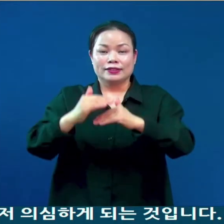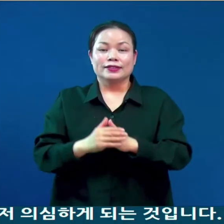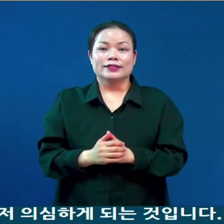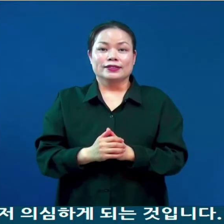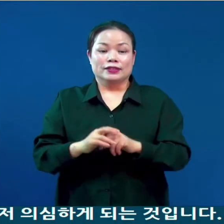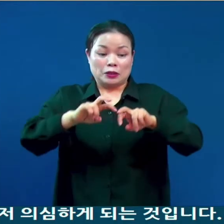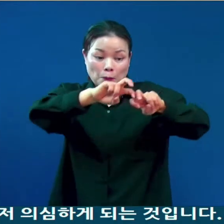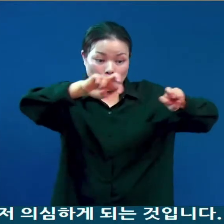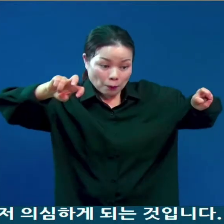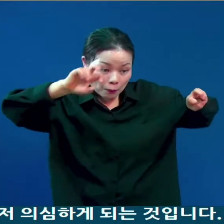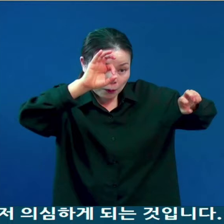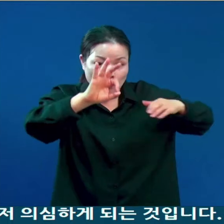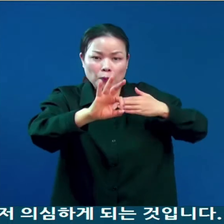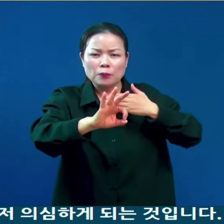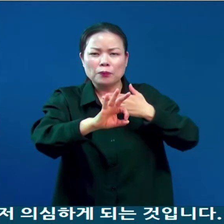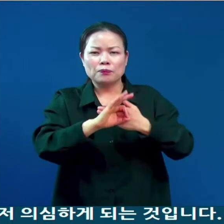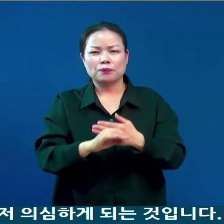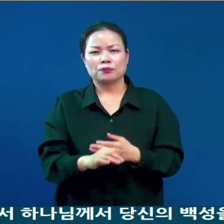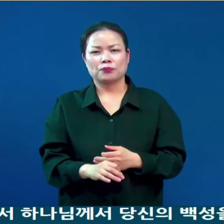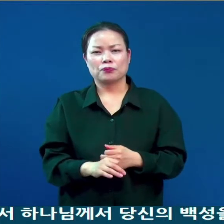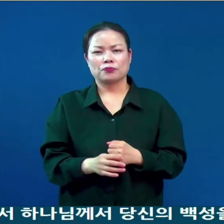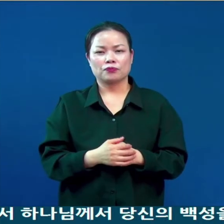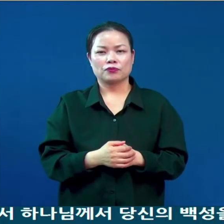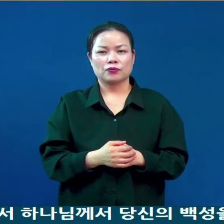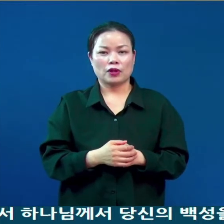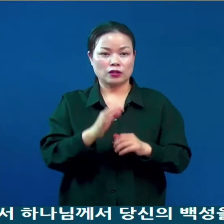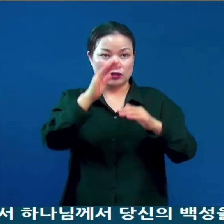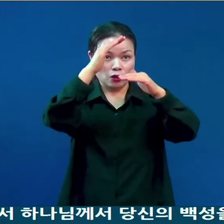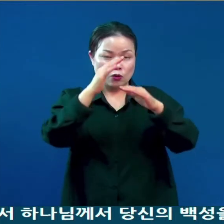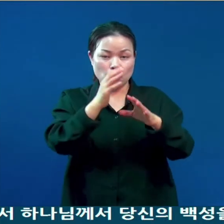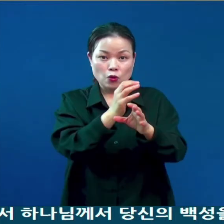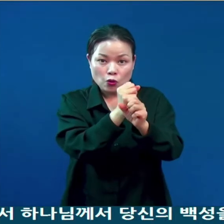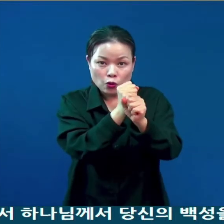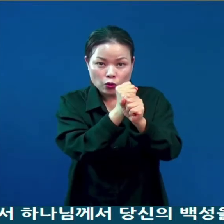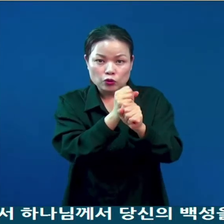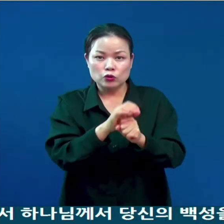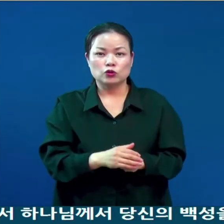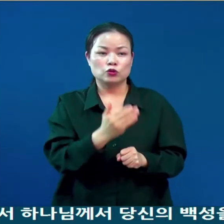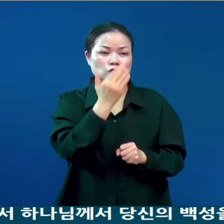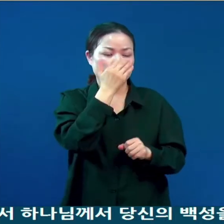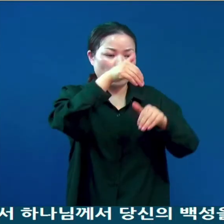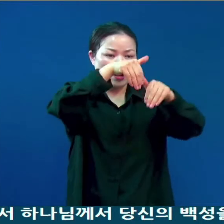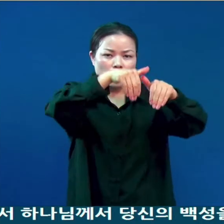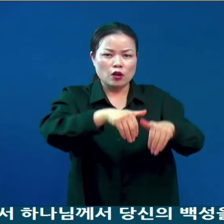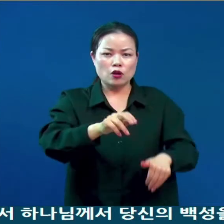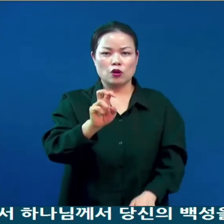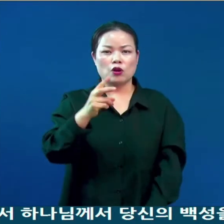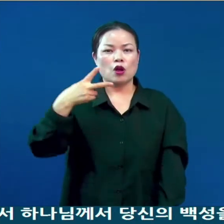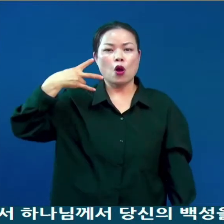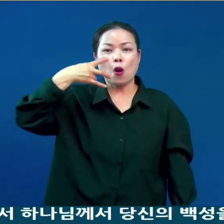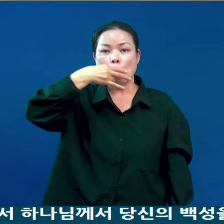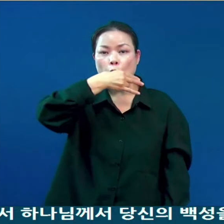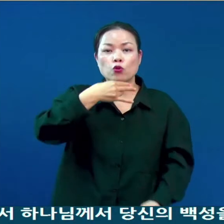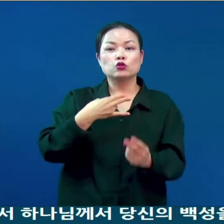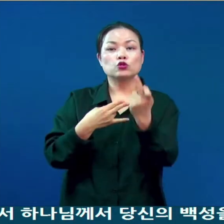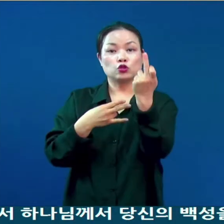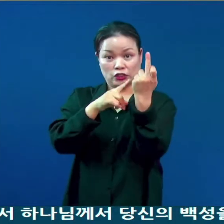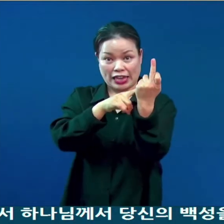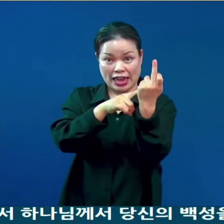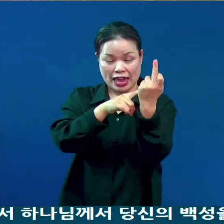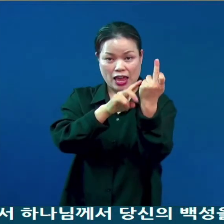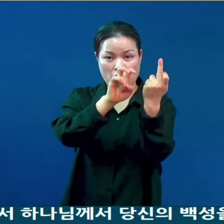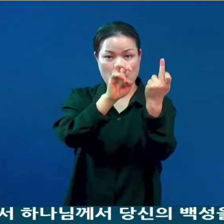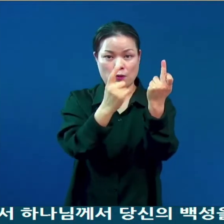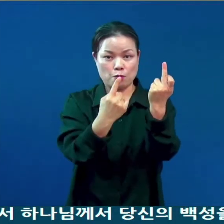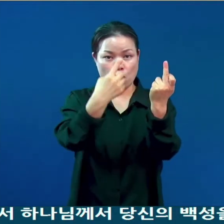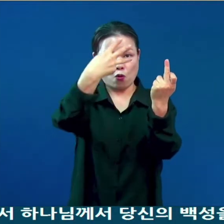내용을 살펴보면 5장까지의 내용을 요약해 보면 유대 포로의 출신 모르드게라는 사람이 있습니다. 근데